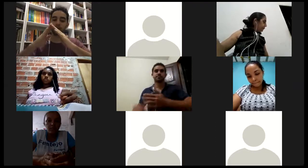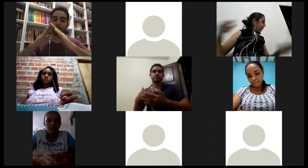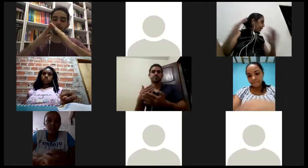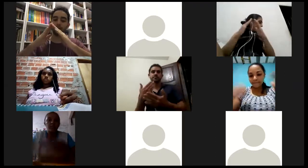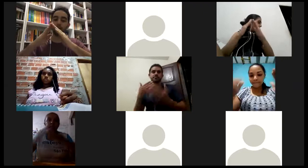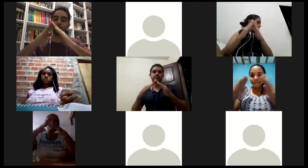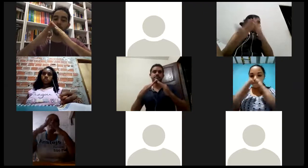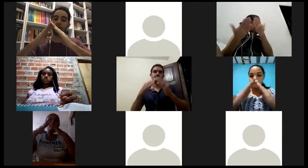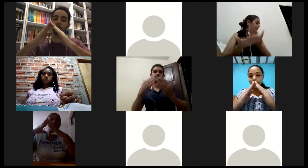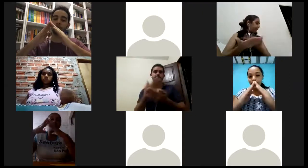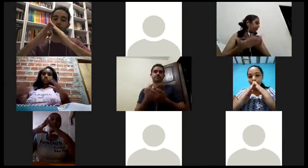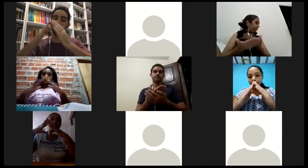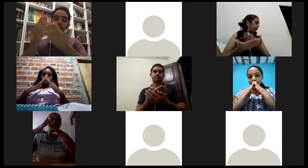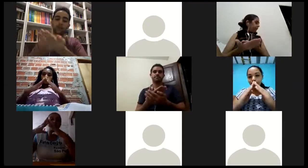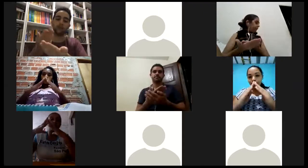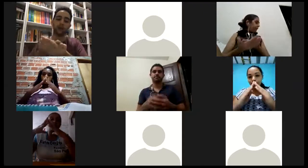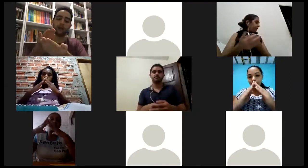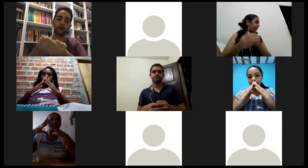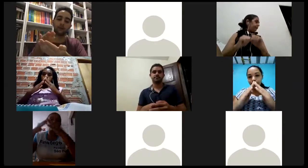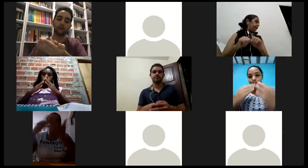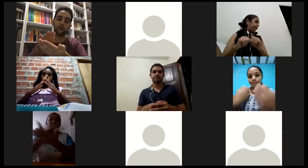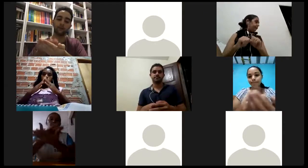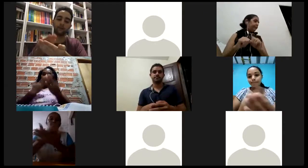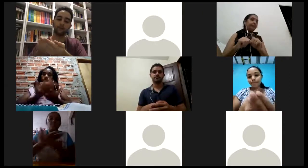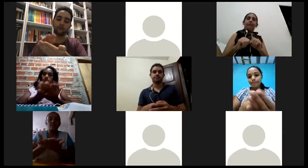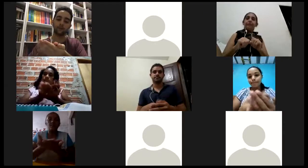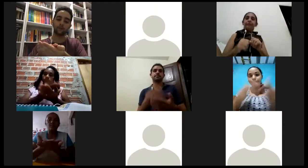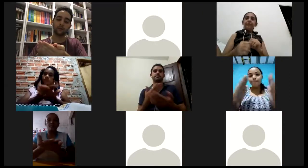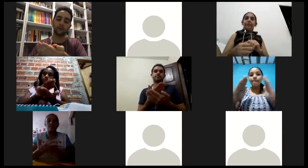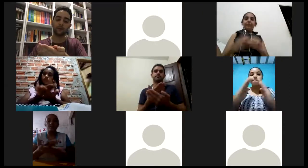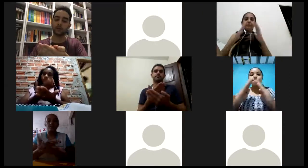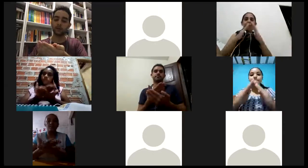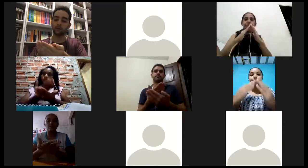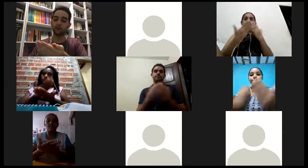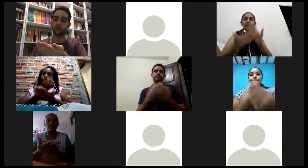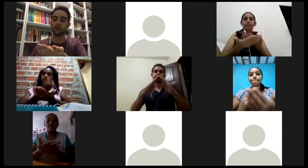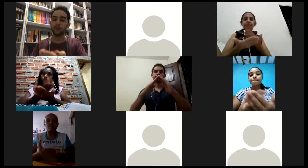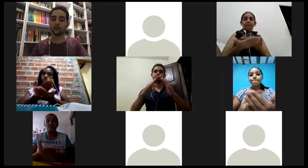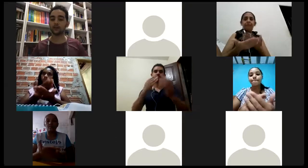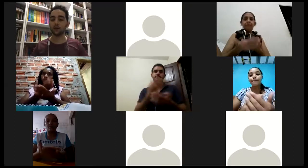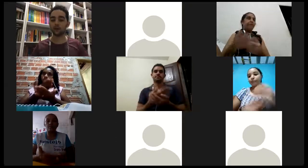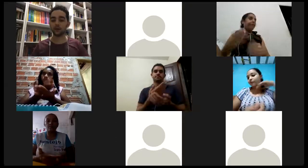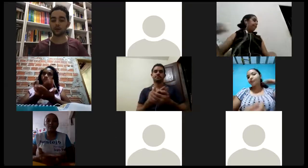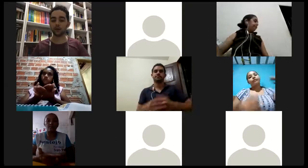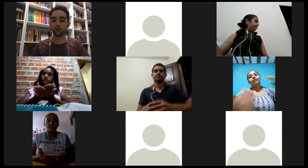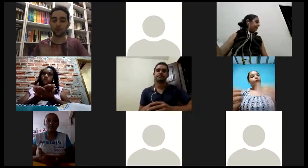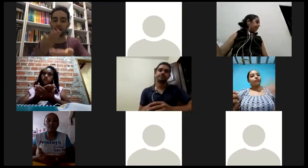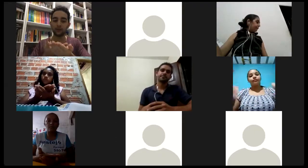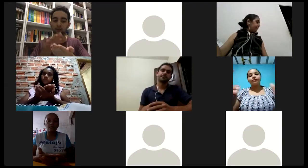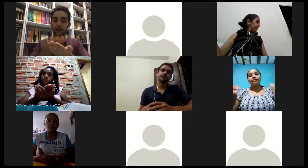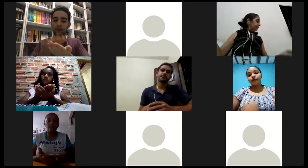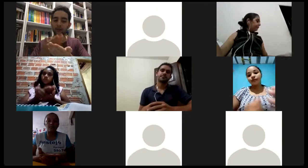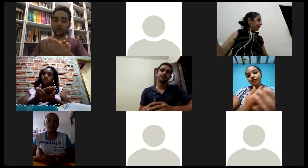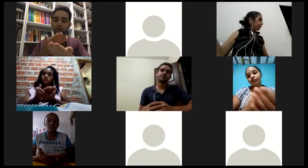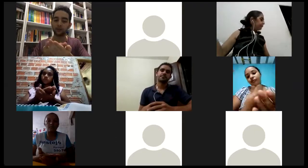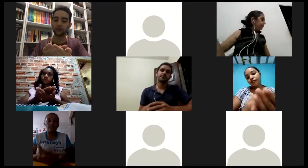casa e faço o verbo estudar. Então, aqui a gente já aprende dois sinais. Se eu quero falar só que eu vou